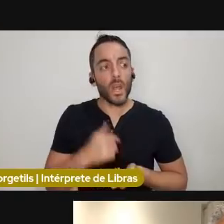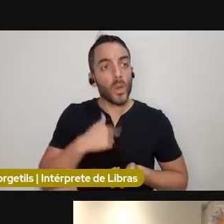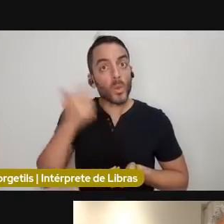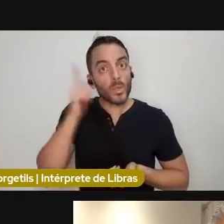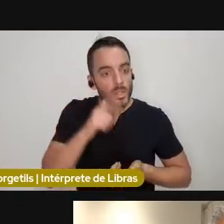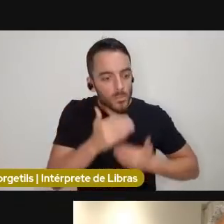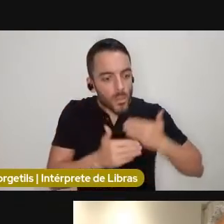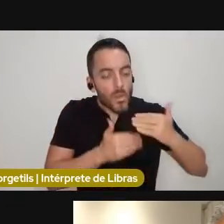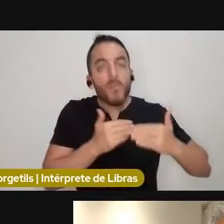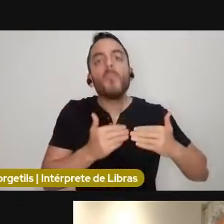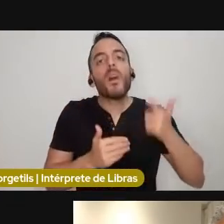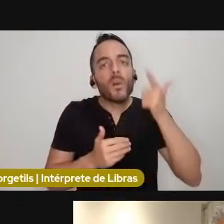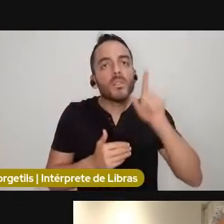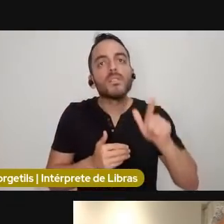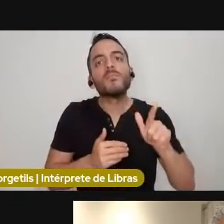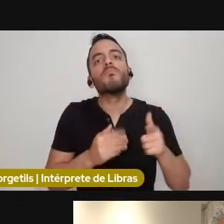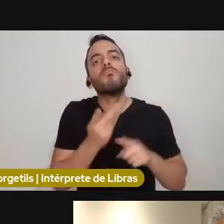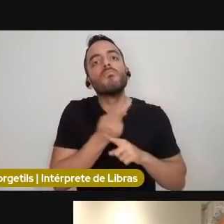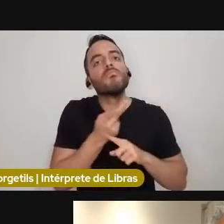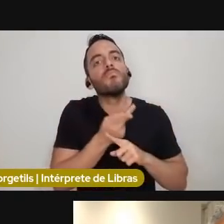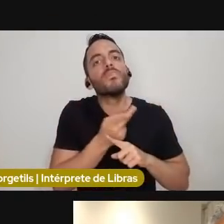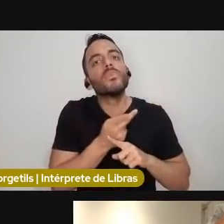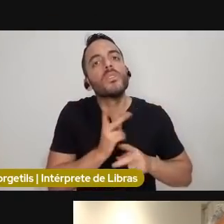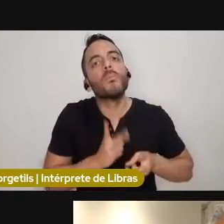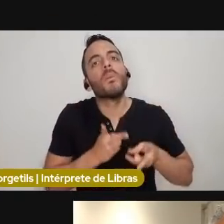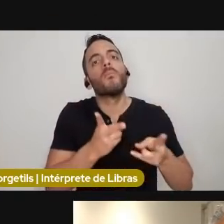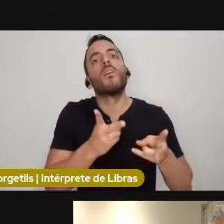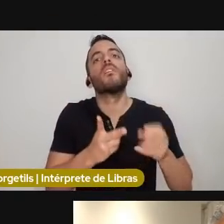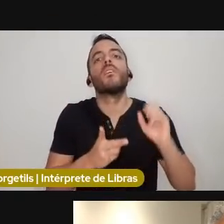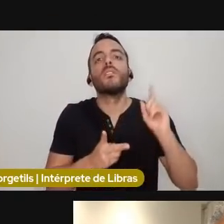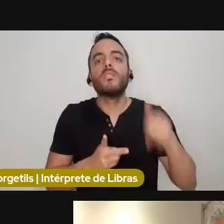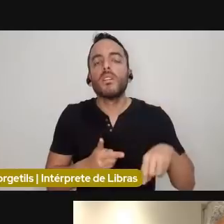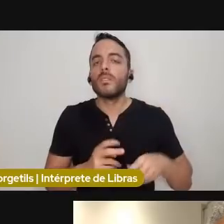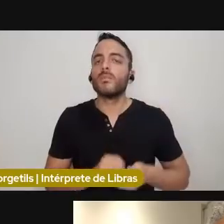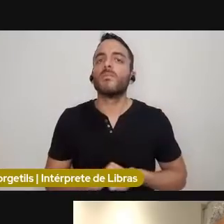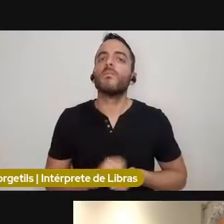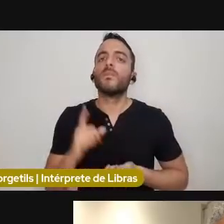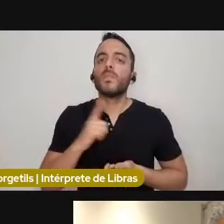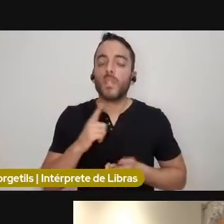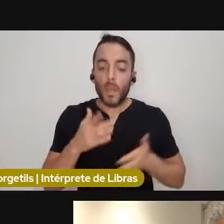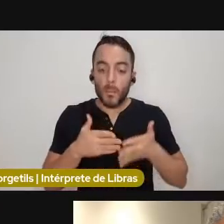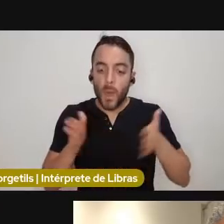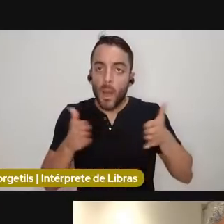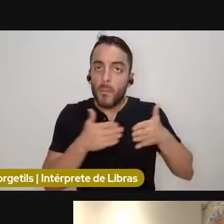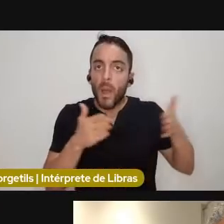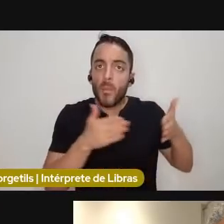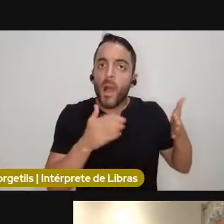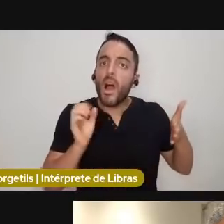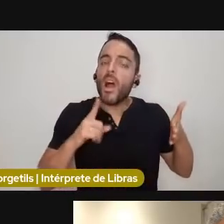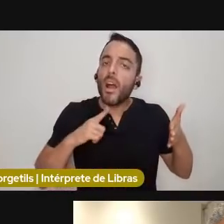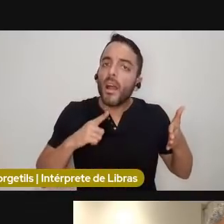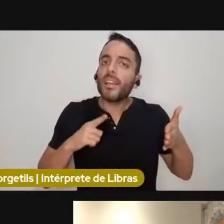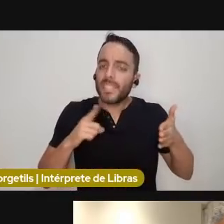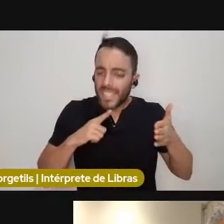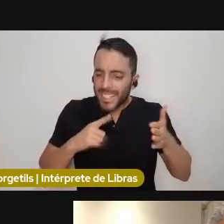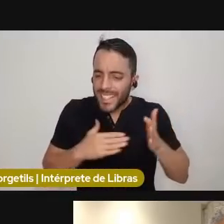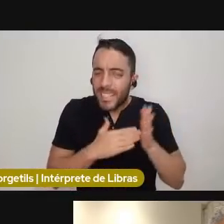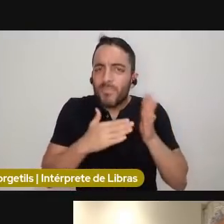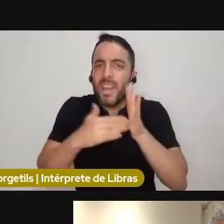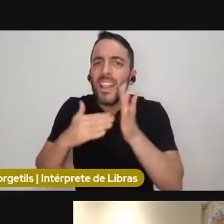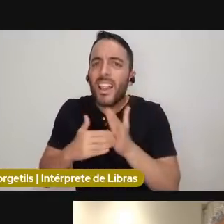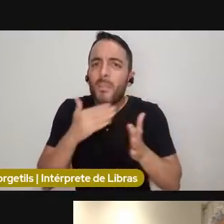nessa busca permanente, nesse alargamento das fronteiras do existir.